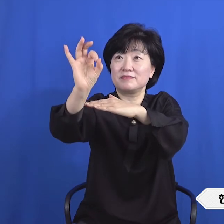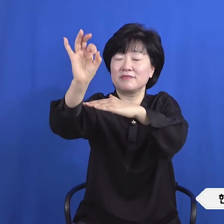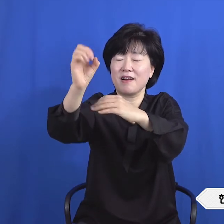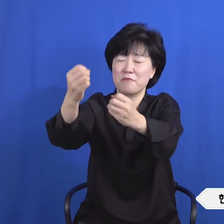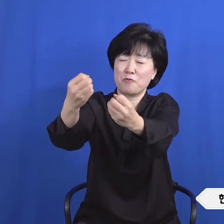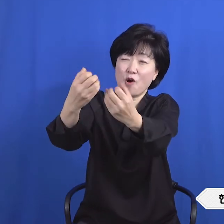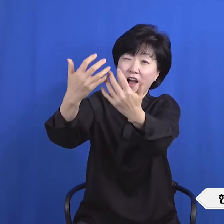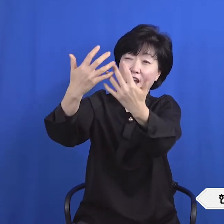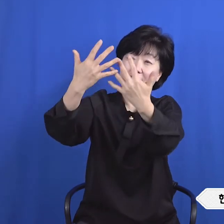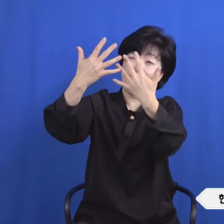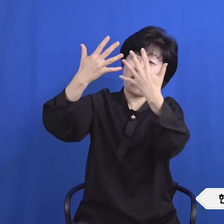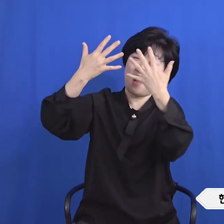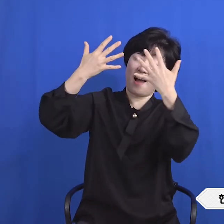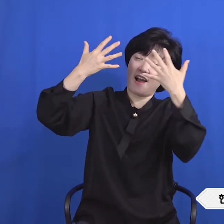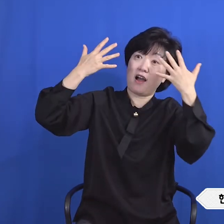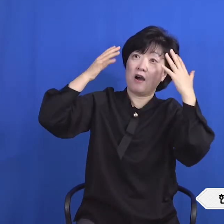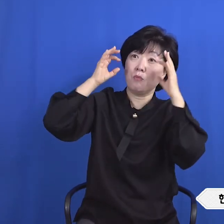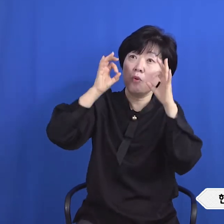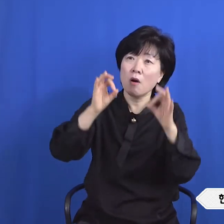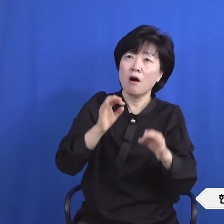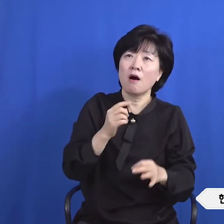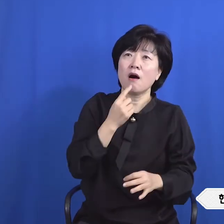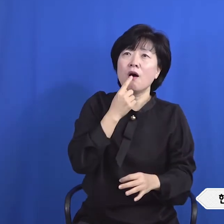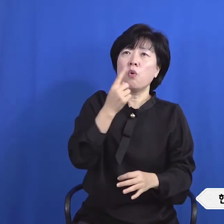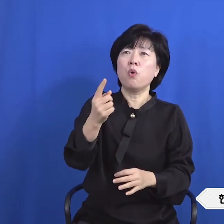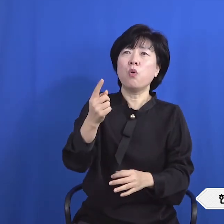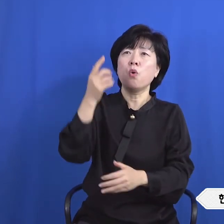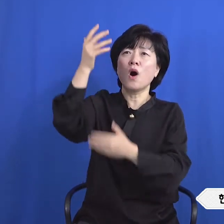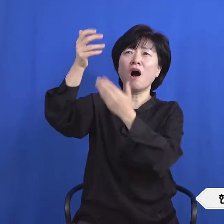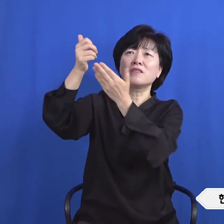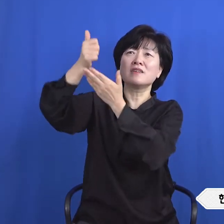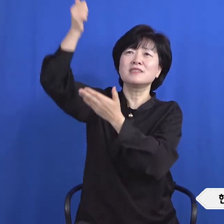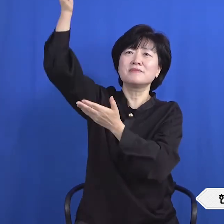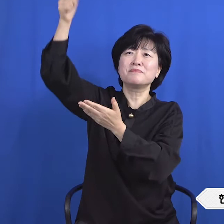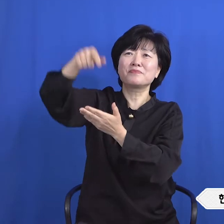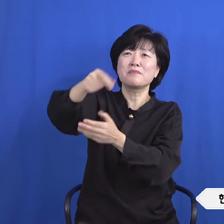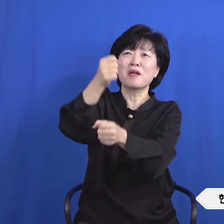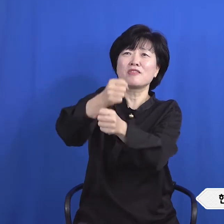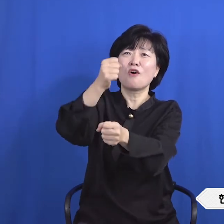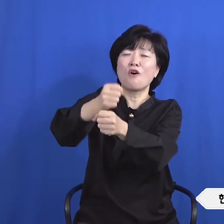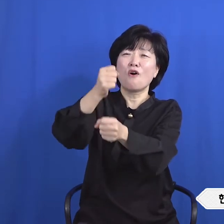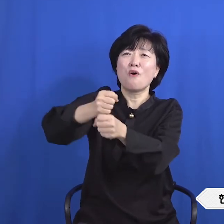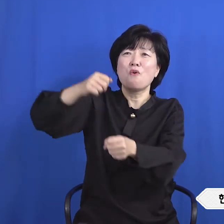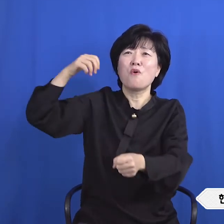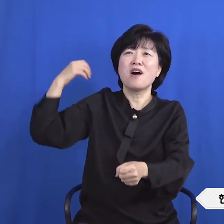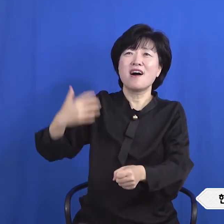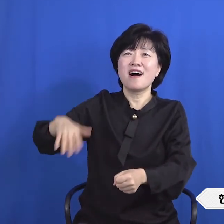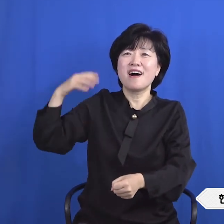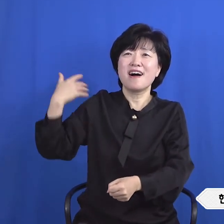광경을 바라보느라면 오 하나님 하는 감탄사가 절로 나옵니다.